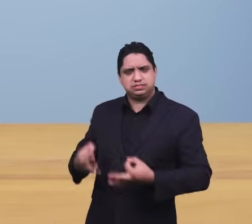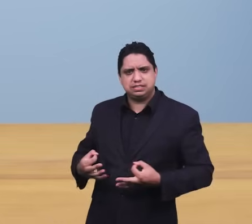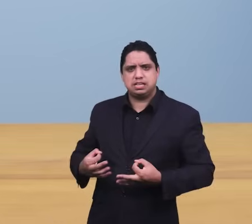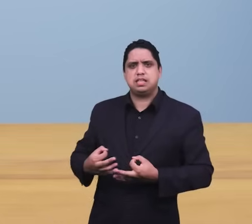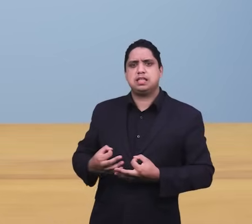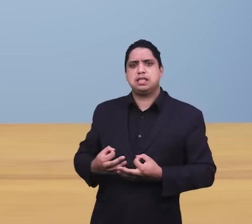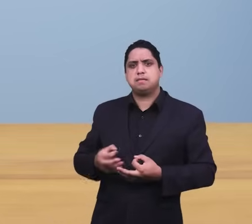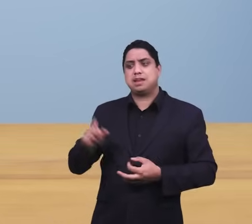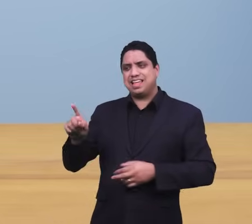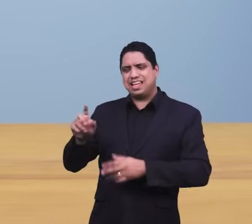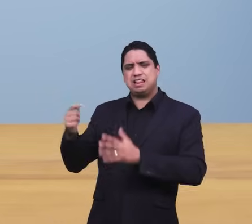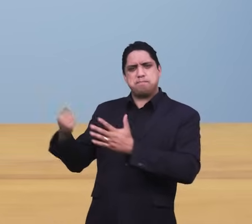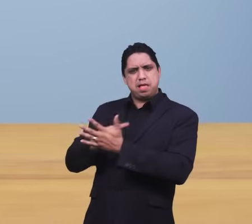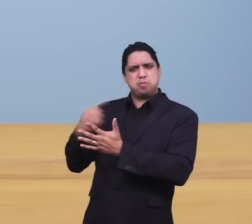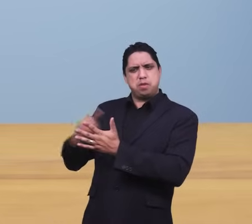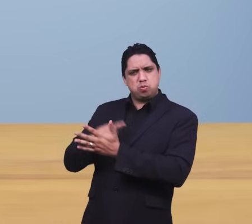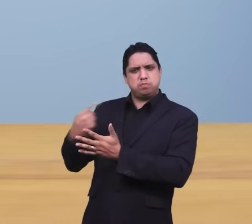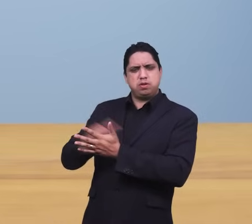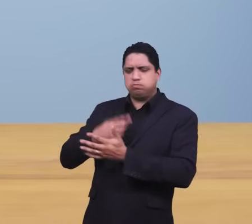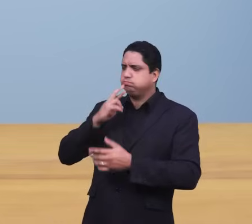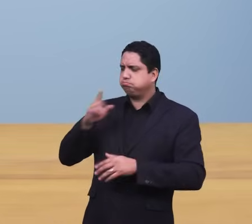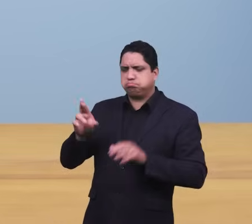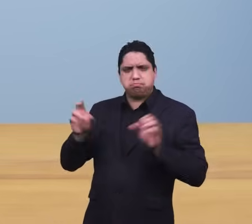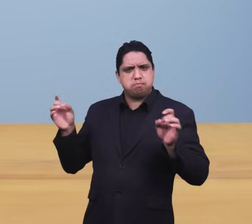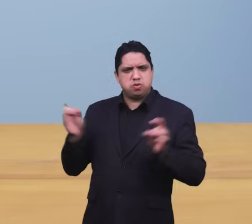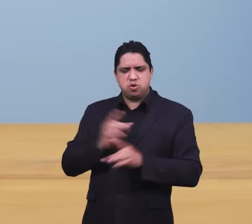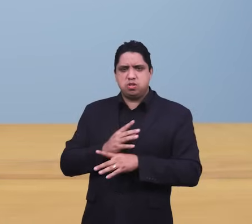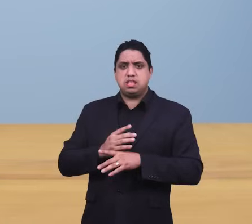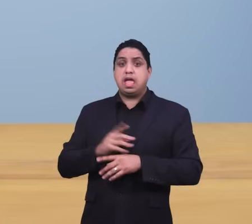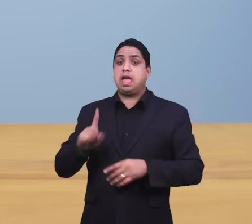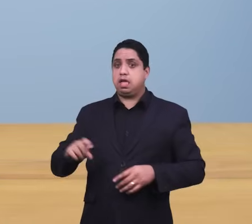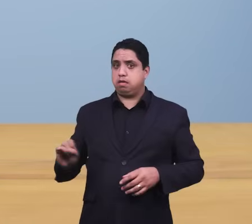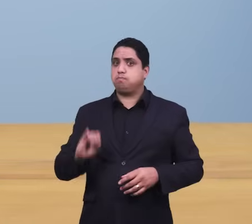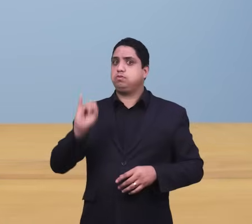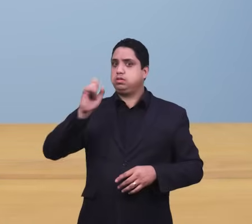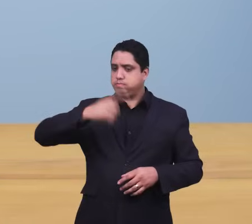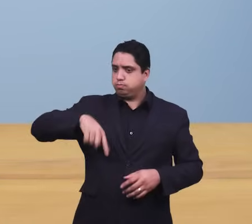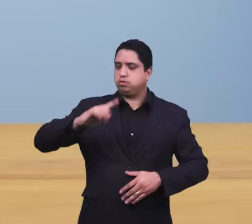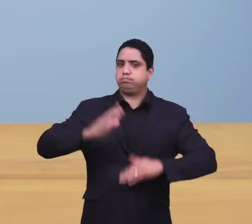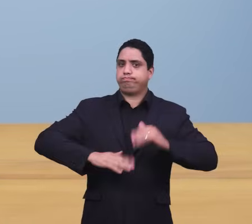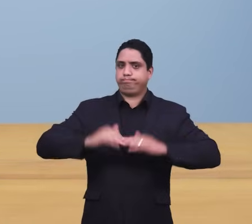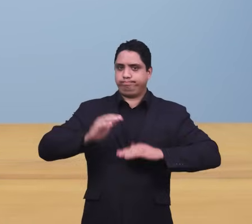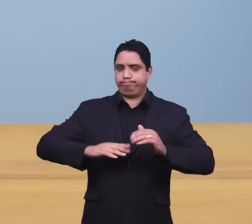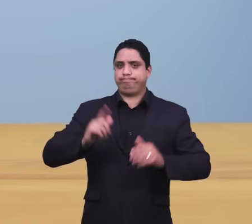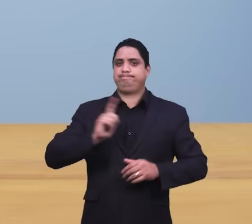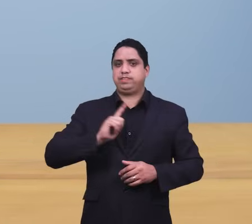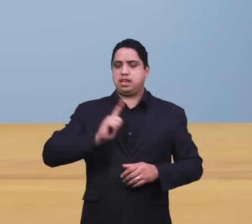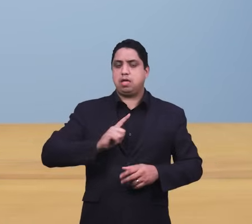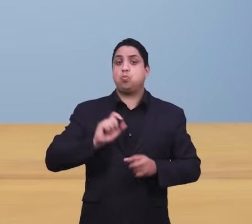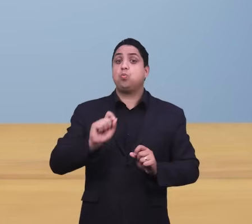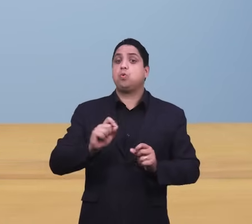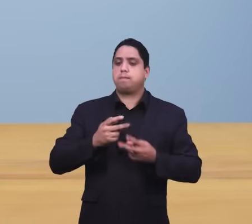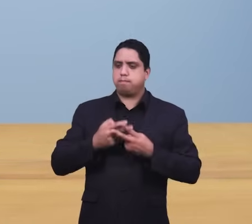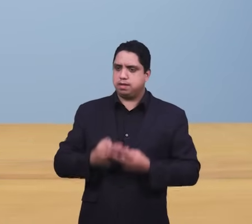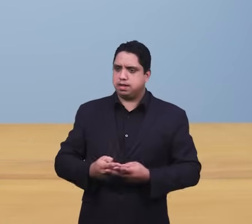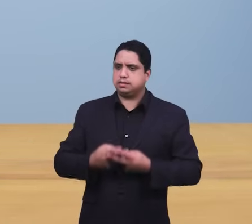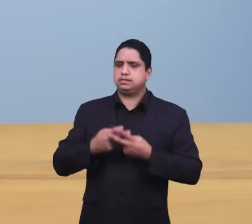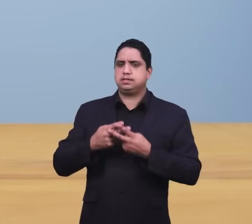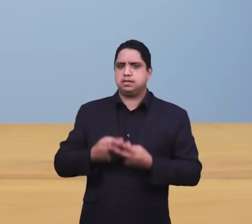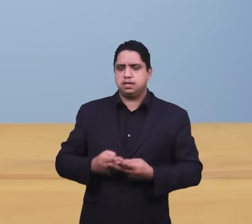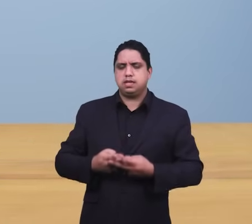repetidas vezes. Isso às vezes é importante para nós como profissionais, termos essa paciência